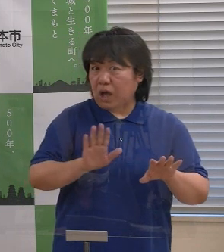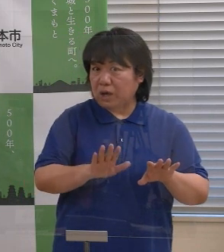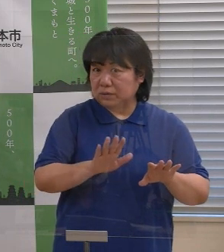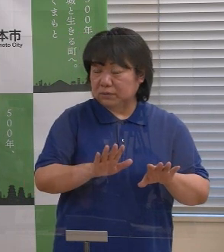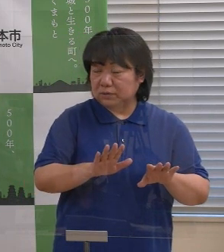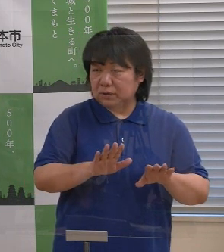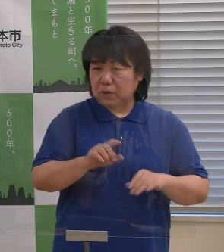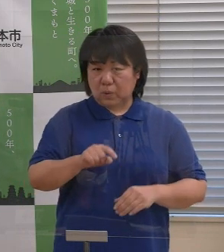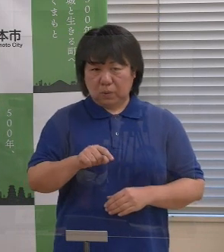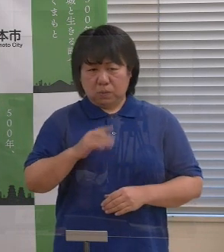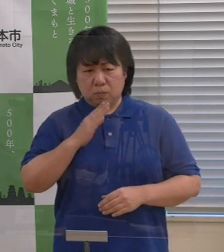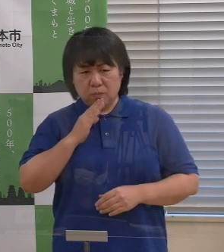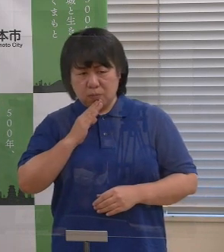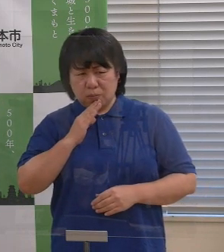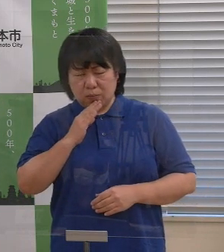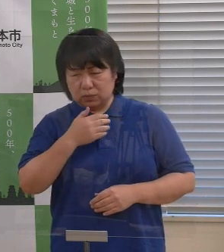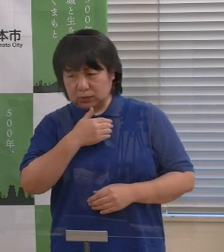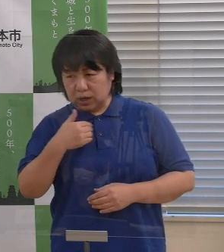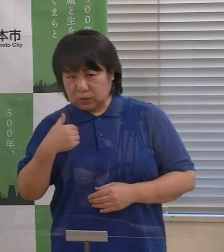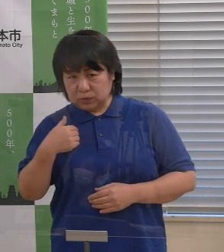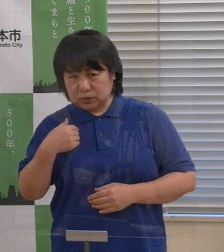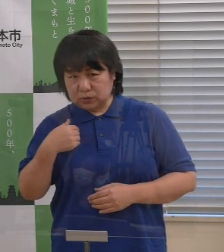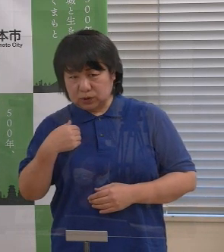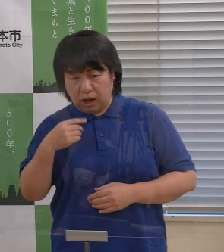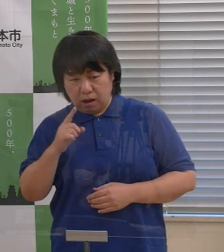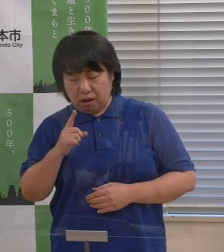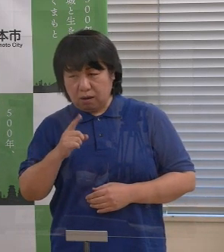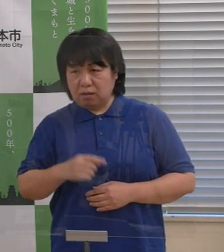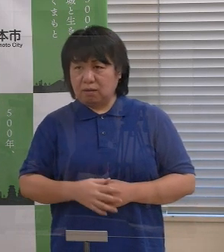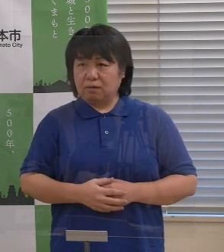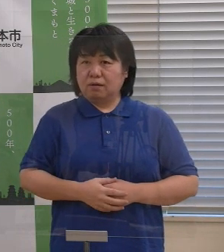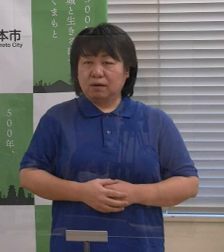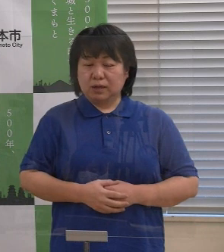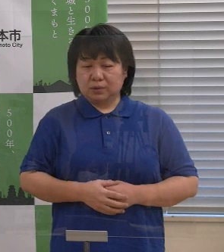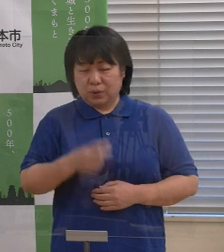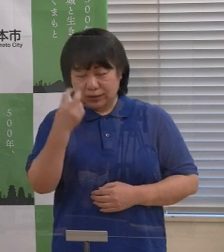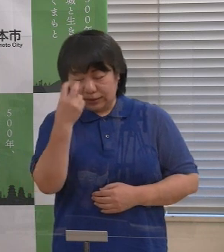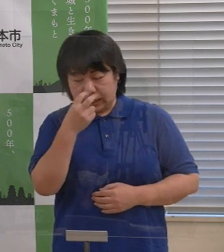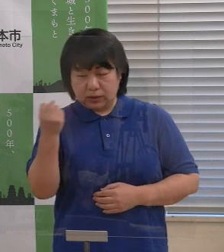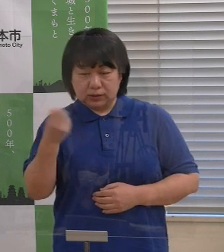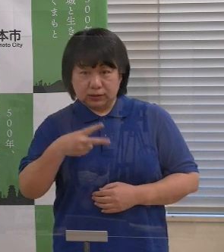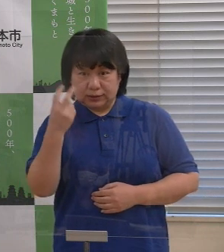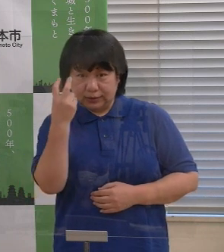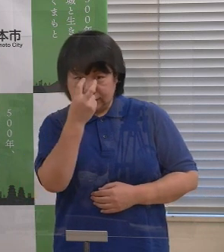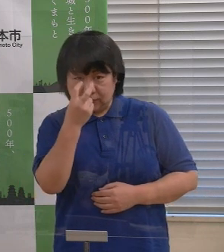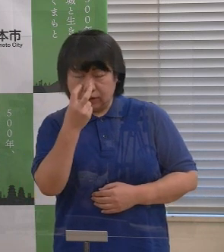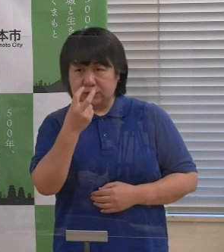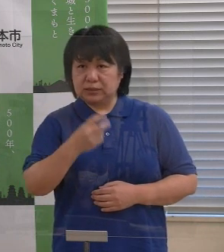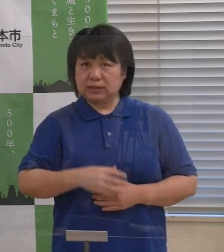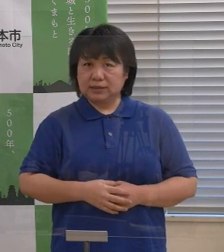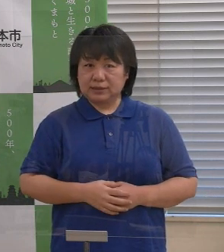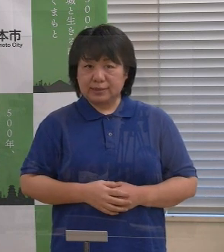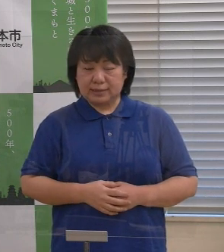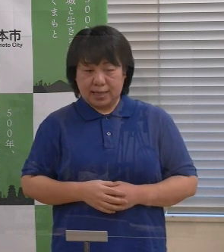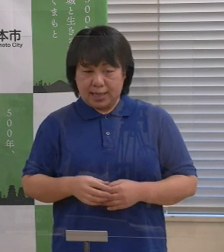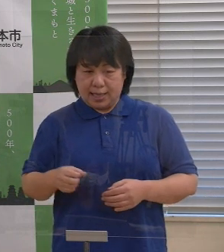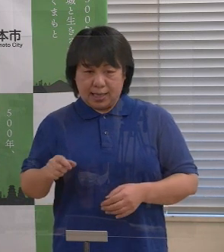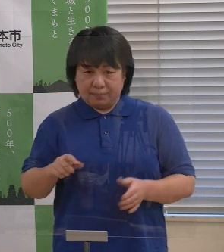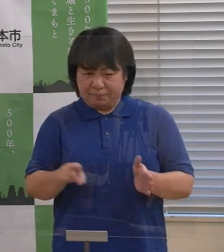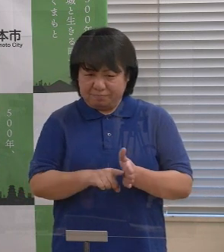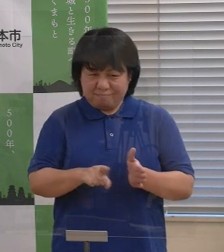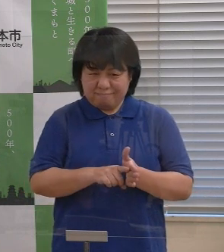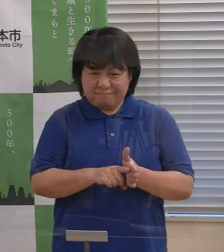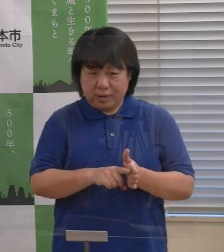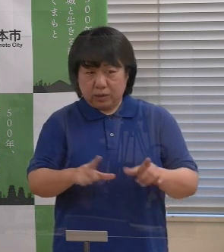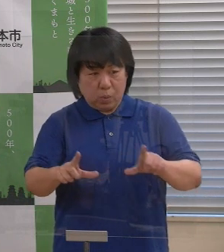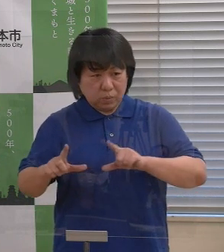当にこれは大丈夫なのかということで、再度そこで確認をして、とにかく大至急報告をするようにということ